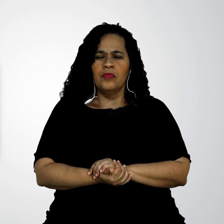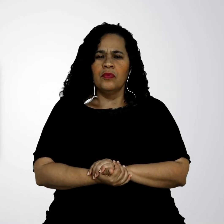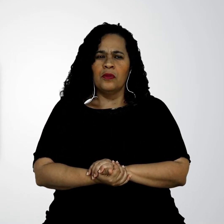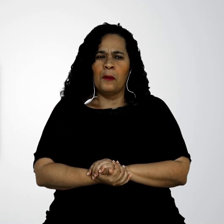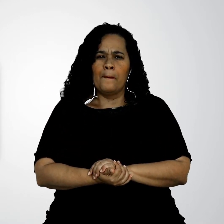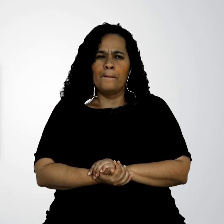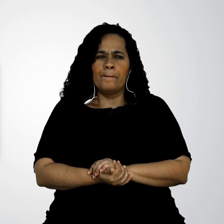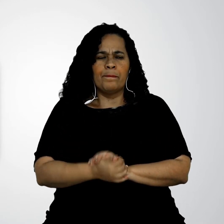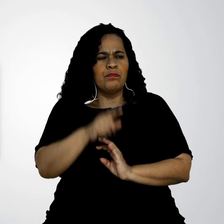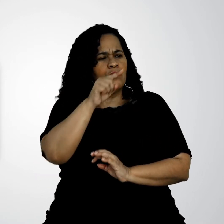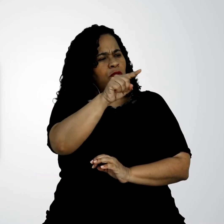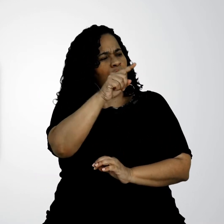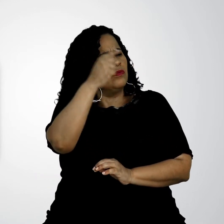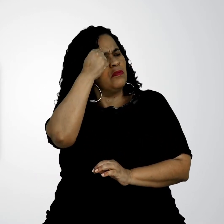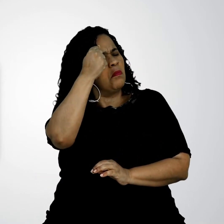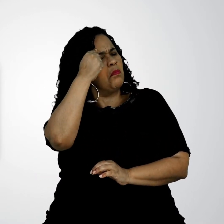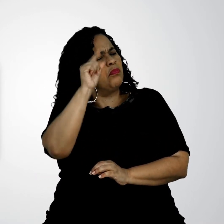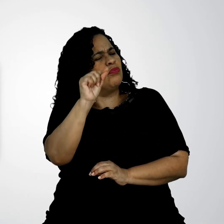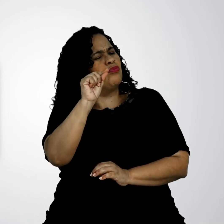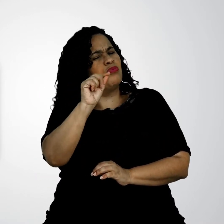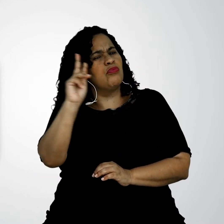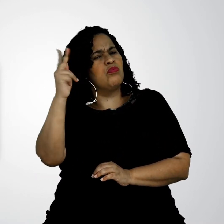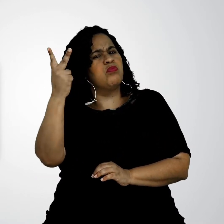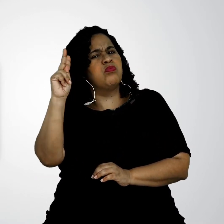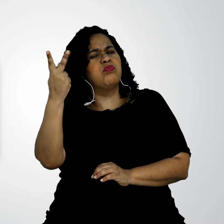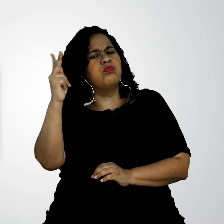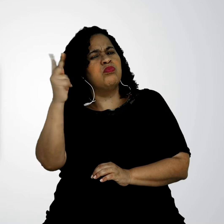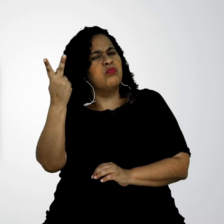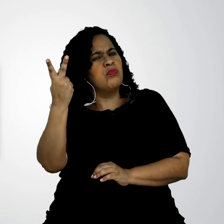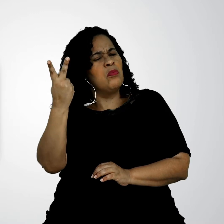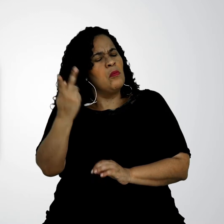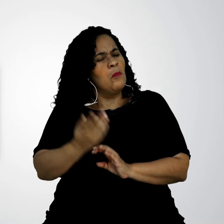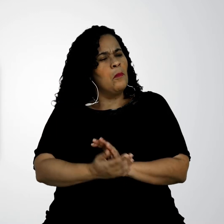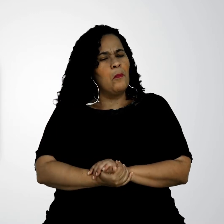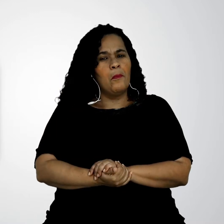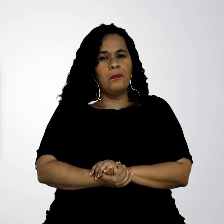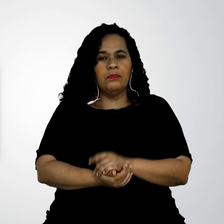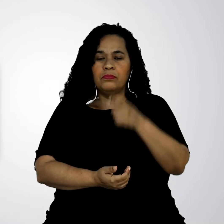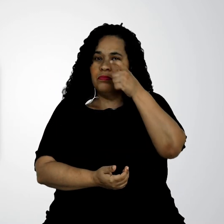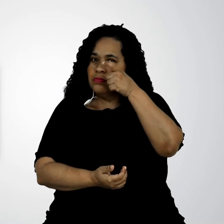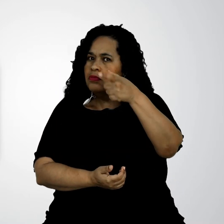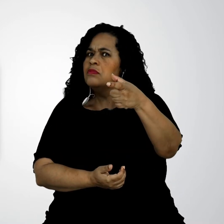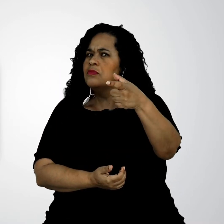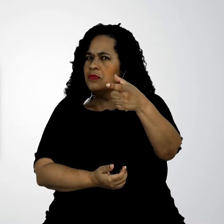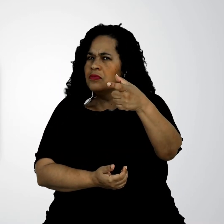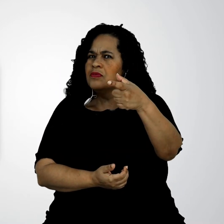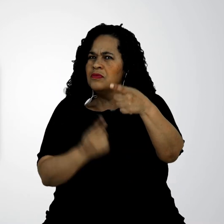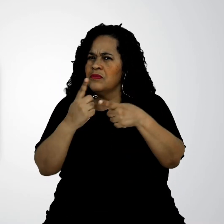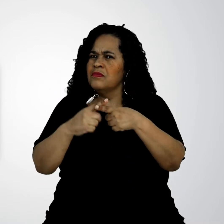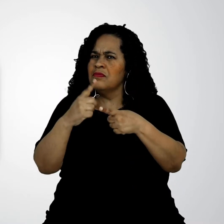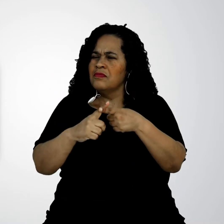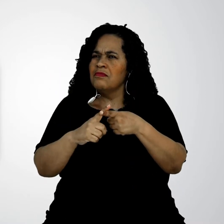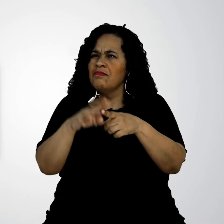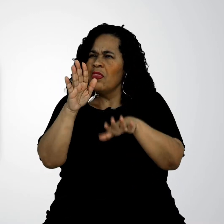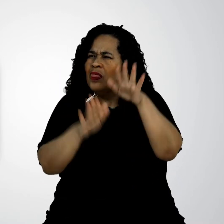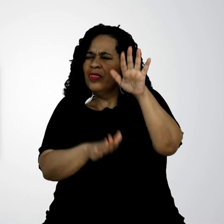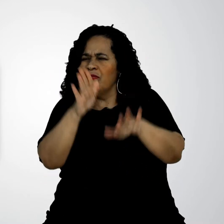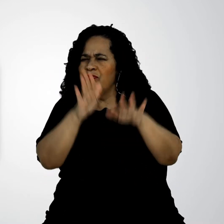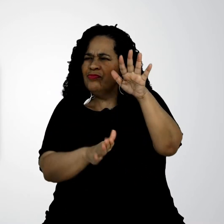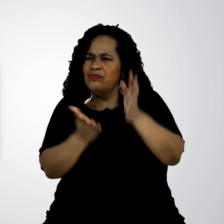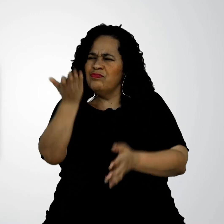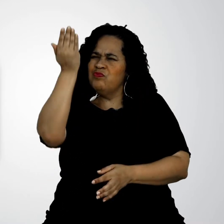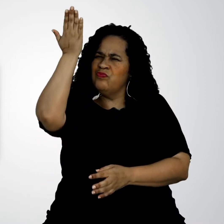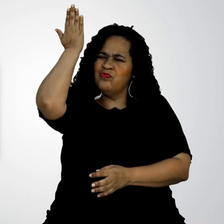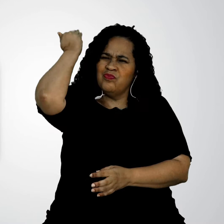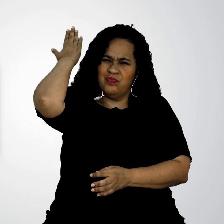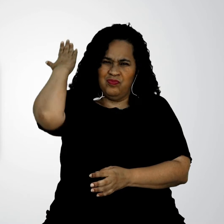o que você pensa sobre o homossexualismo? É muito interessante porque talvez há um tempo atrás,